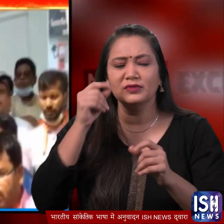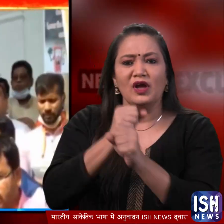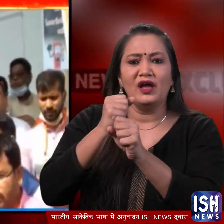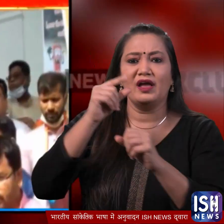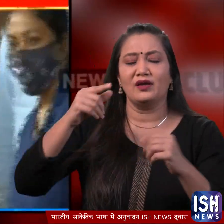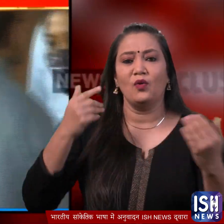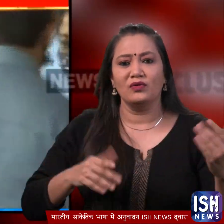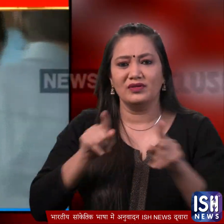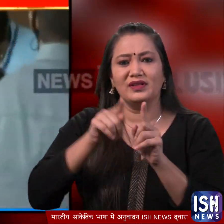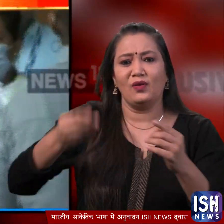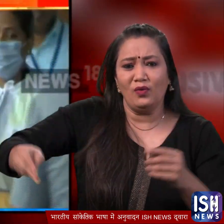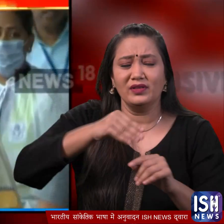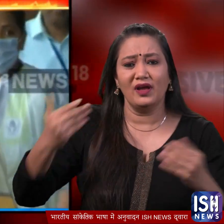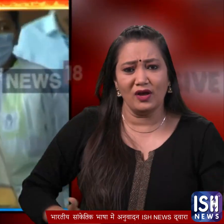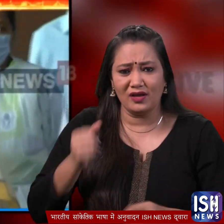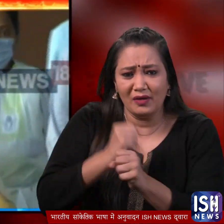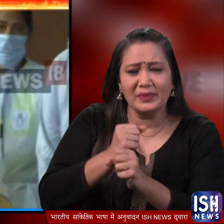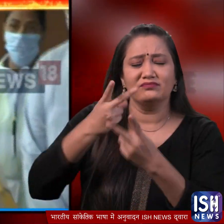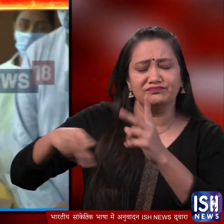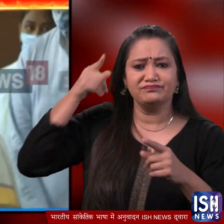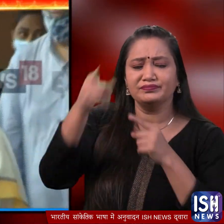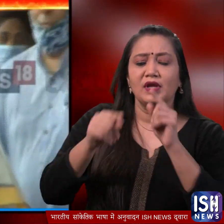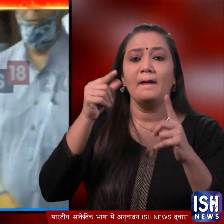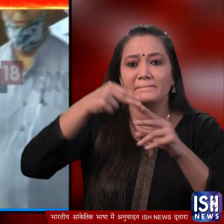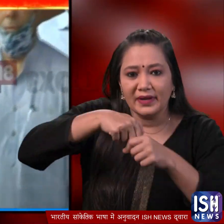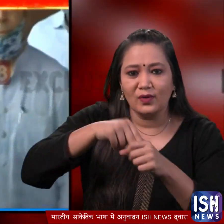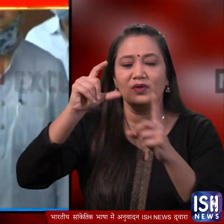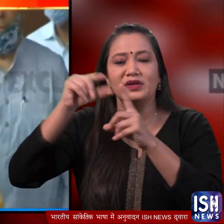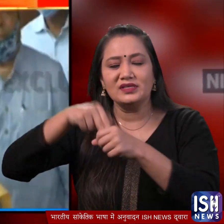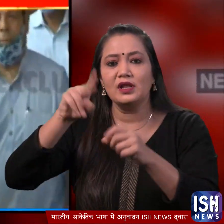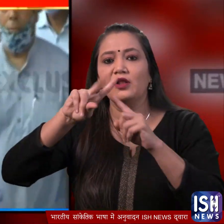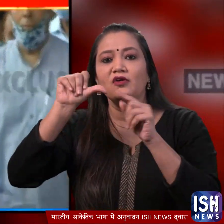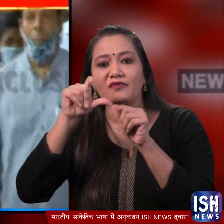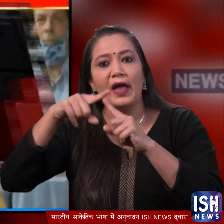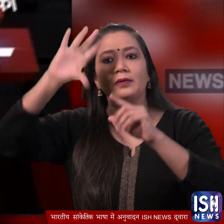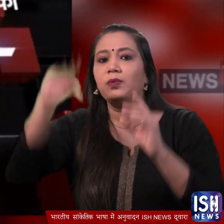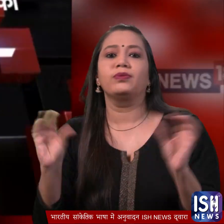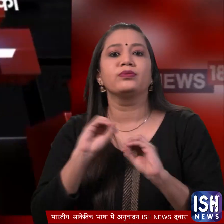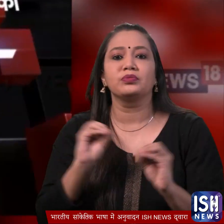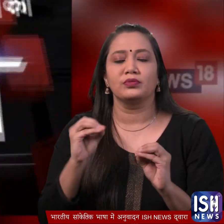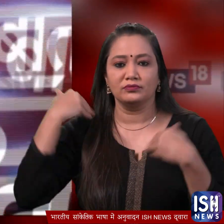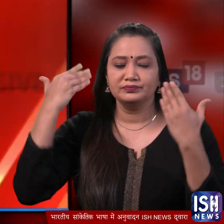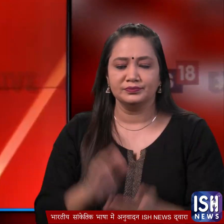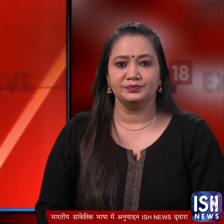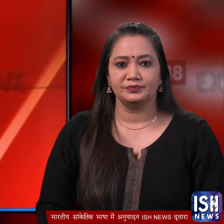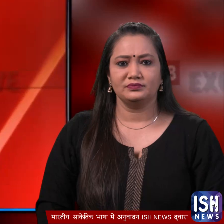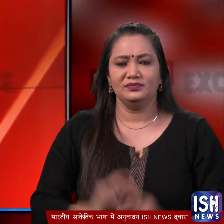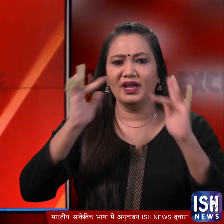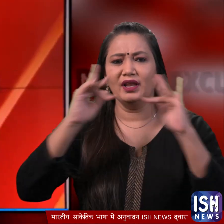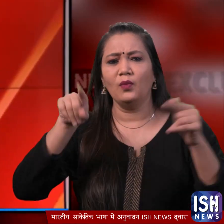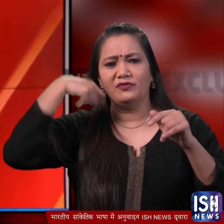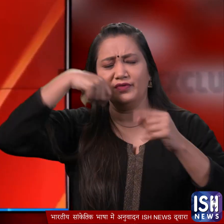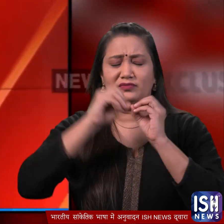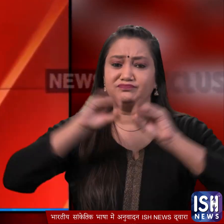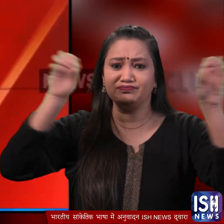खिलाफ नारेबाजी की। पश्चिम बंगाल सरकार ने अब तक पेट्रोल और डीजल पर लगने वाले वैट में कोई बदलाव नहीं किया है। इंटरनेट पर एक ऐसा वीडियो वायरल